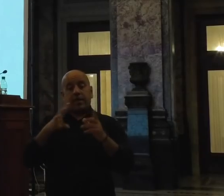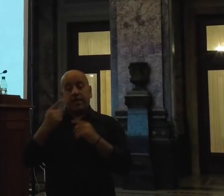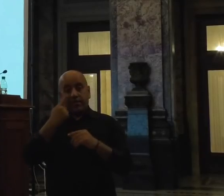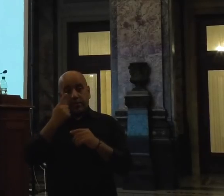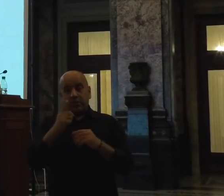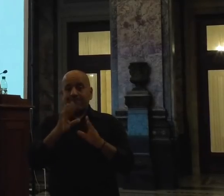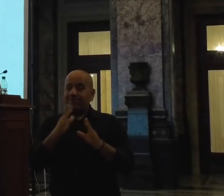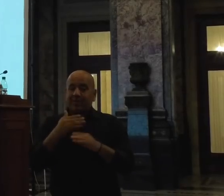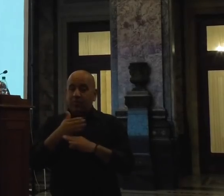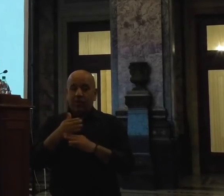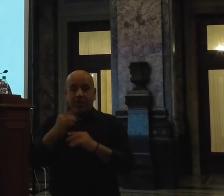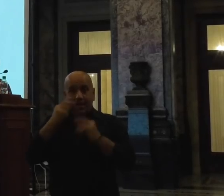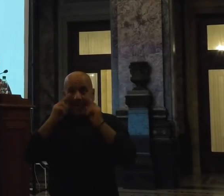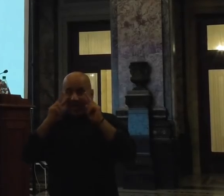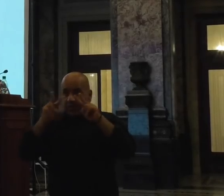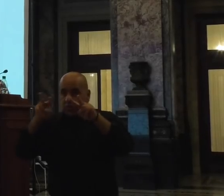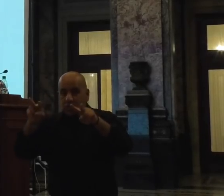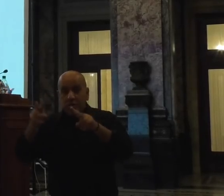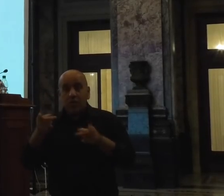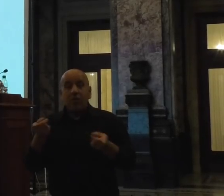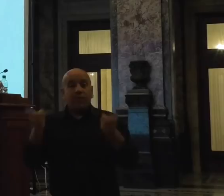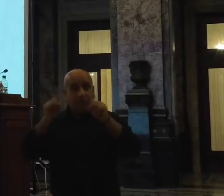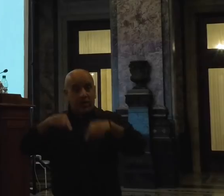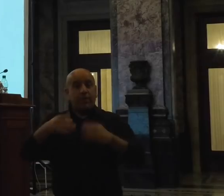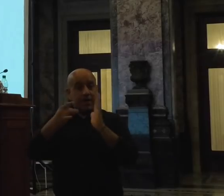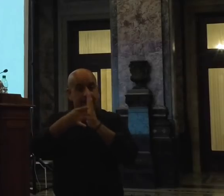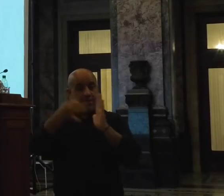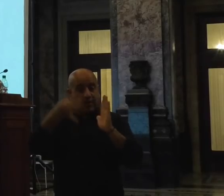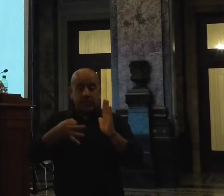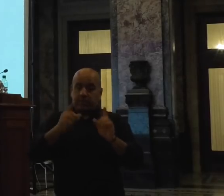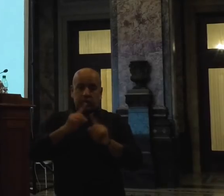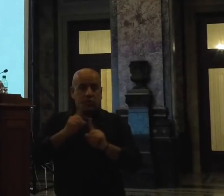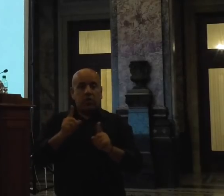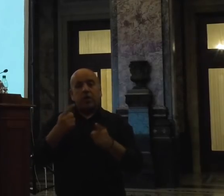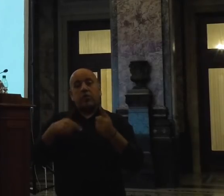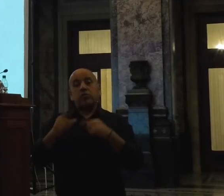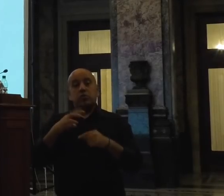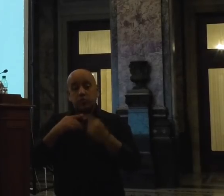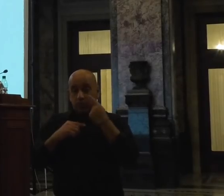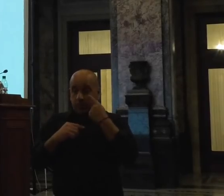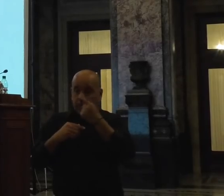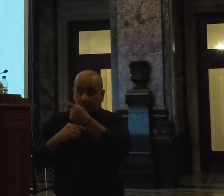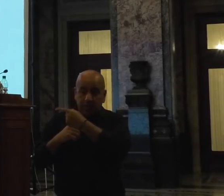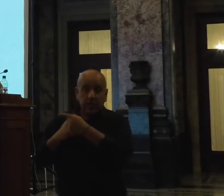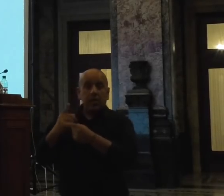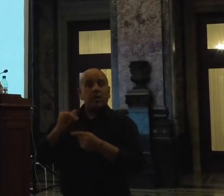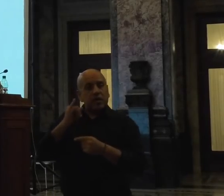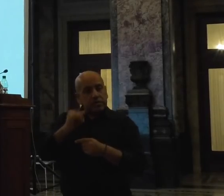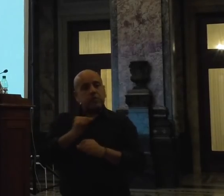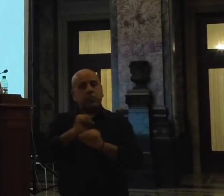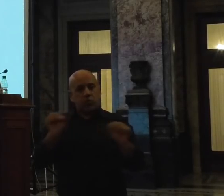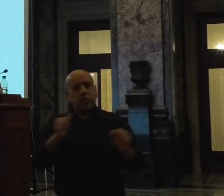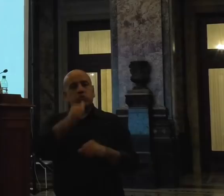se recupera. Yo leí un artículo de ella y oí una charla en donde vi que tenía estudios donde mostraba que sí se